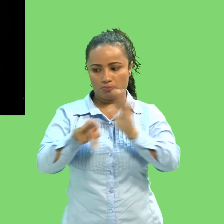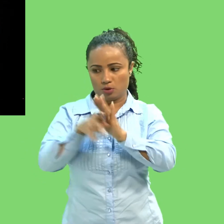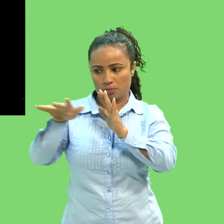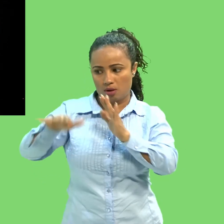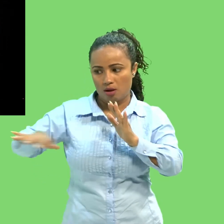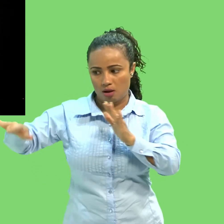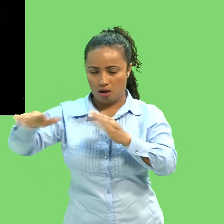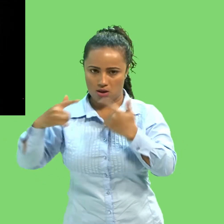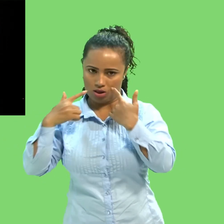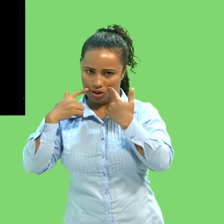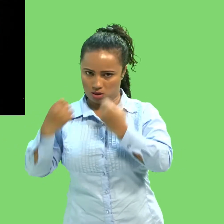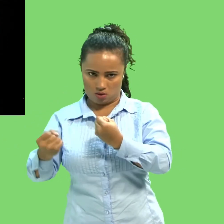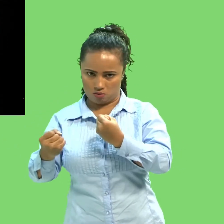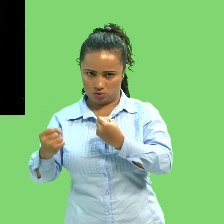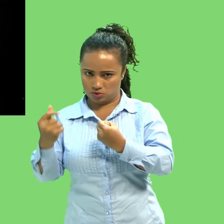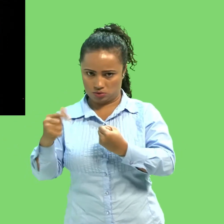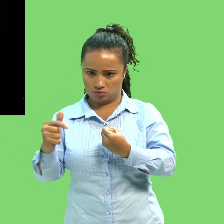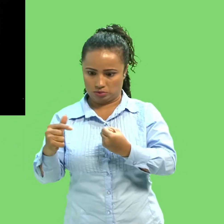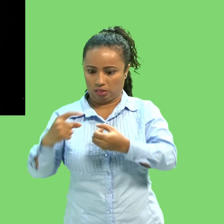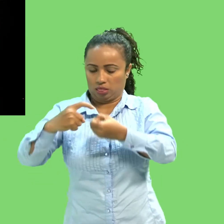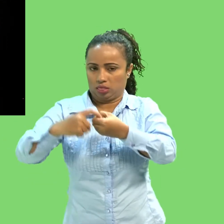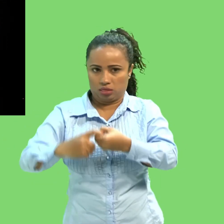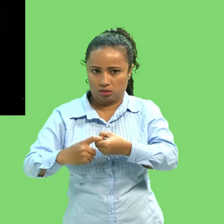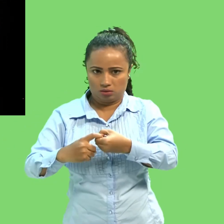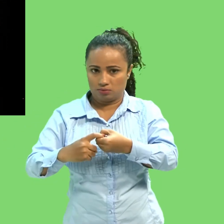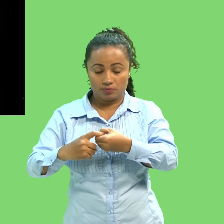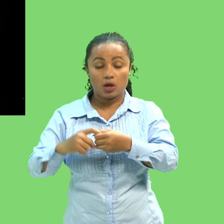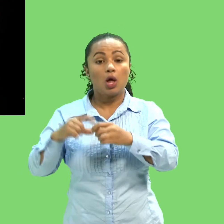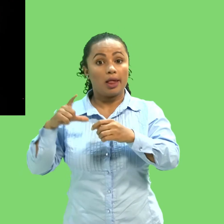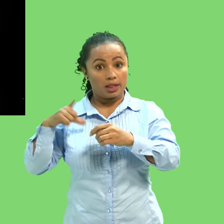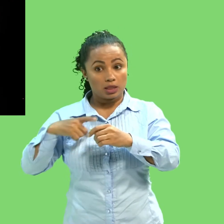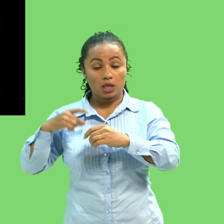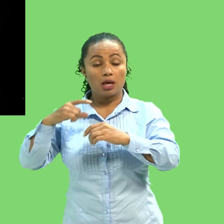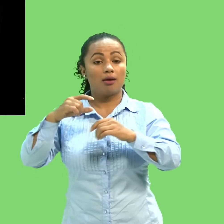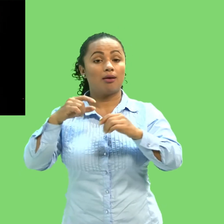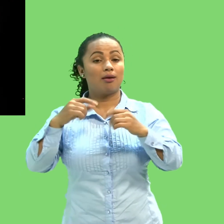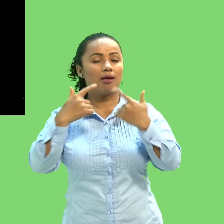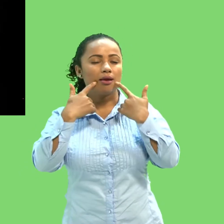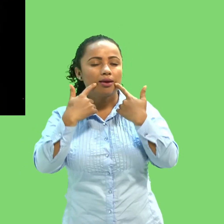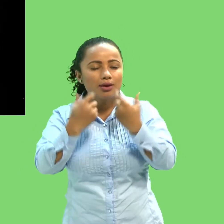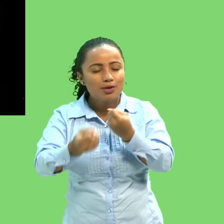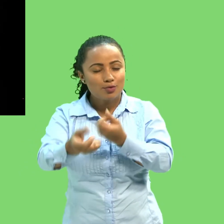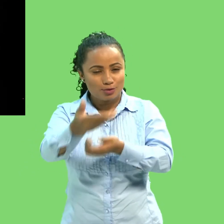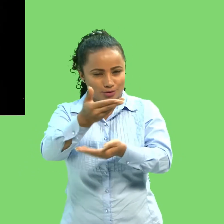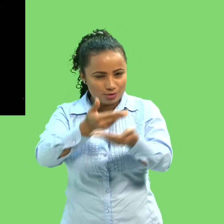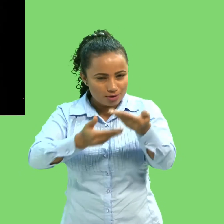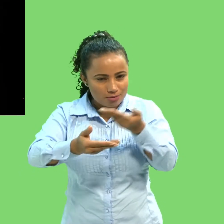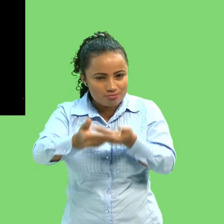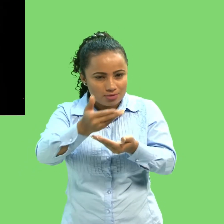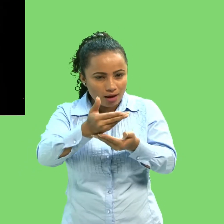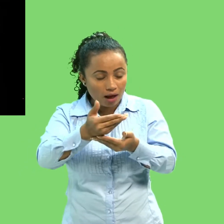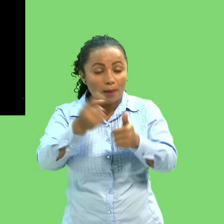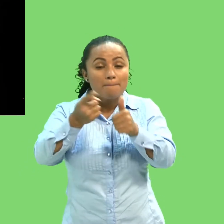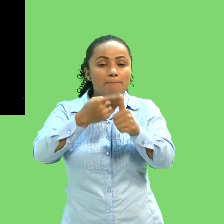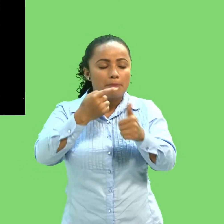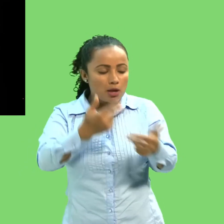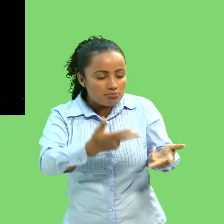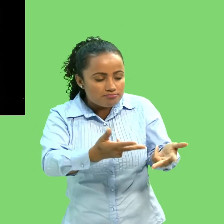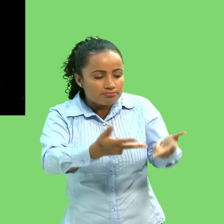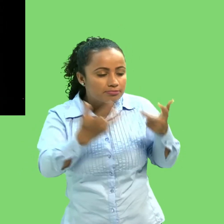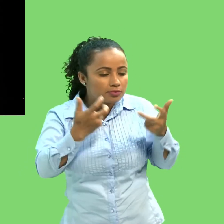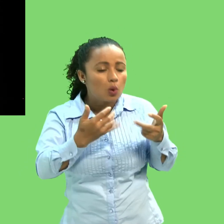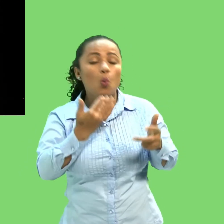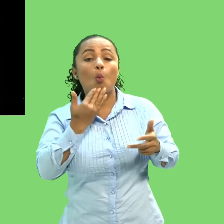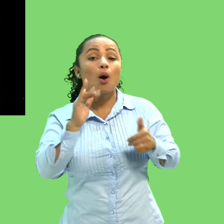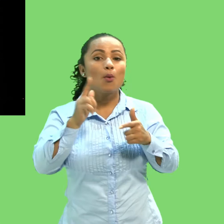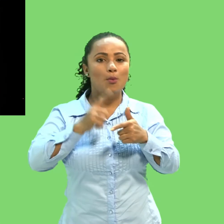princípios da linguística teórica. O linguista aplicado parte de um fator, problema concreto,